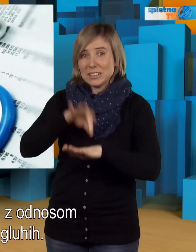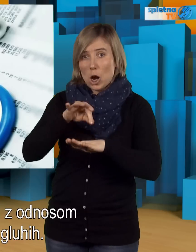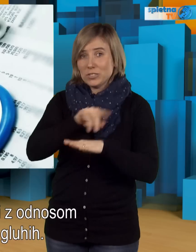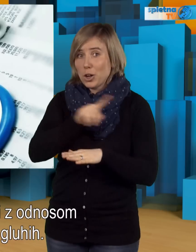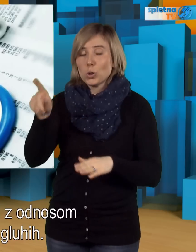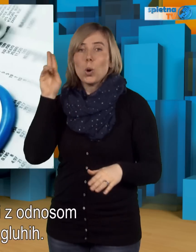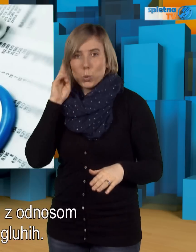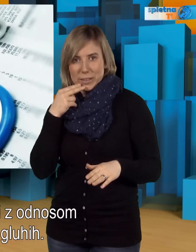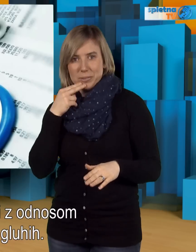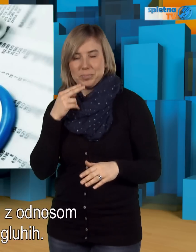do gluhih.